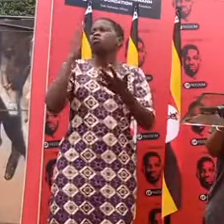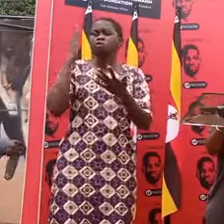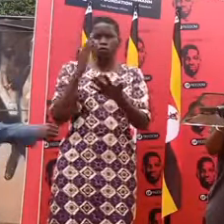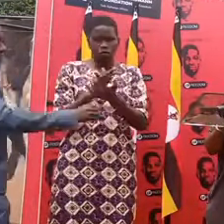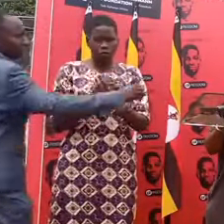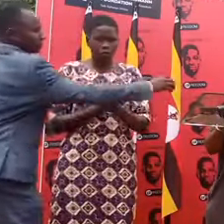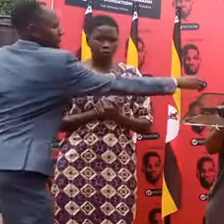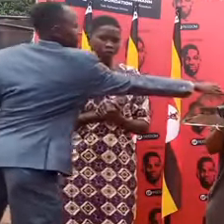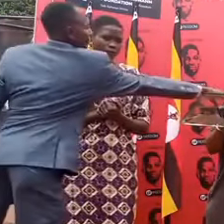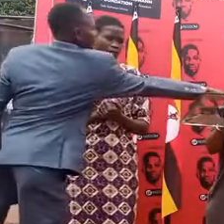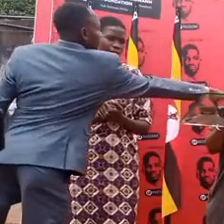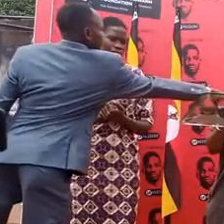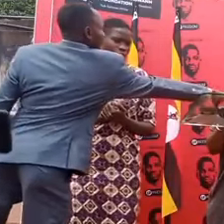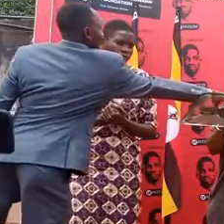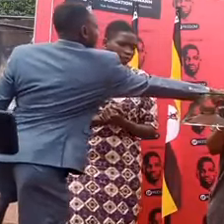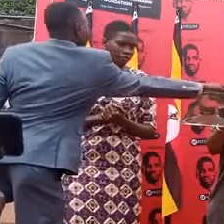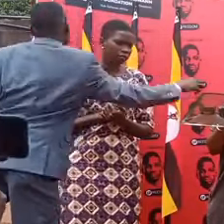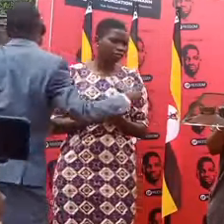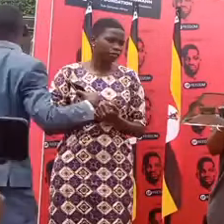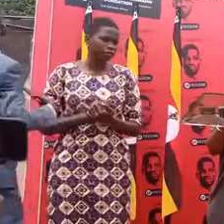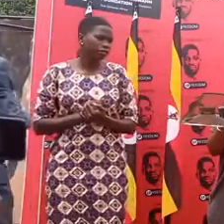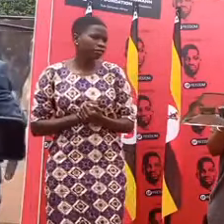la kata.